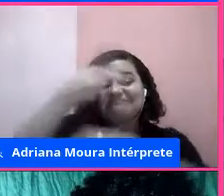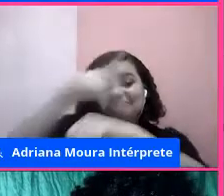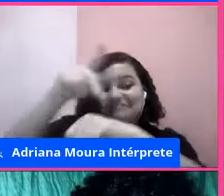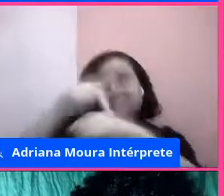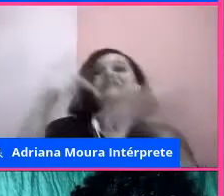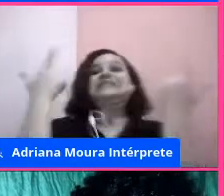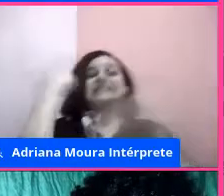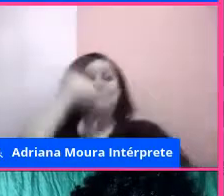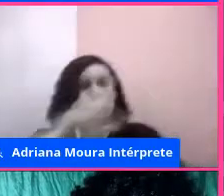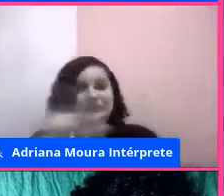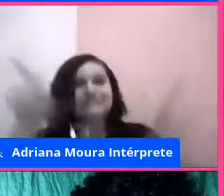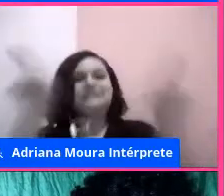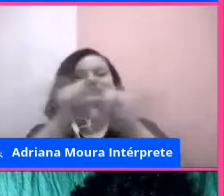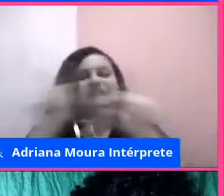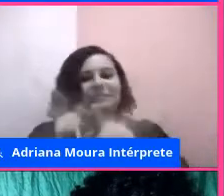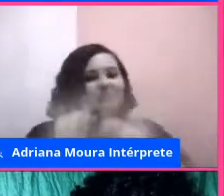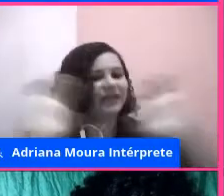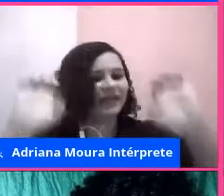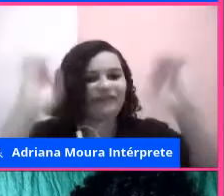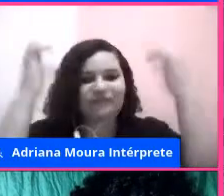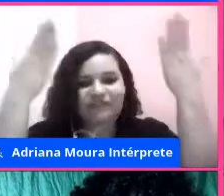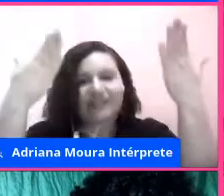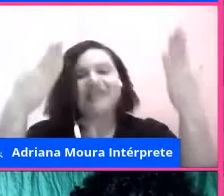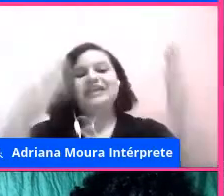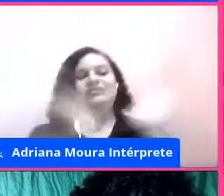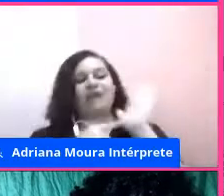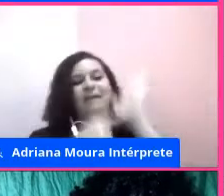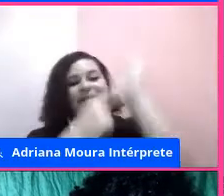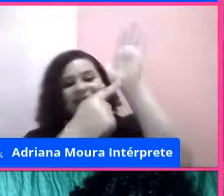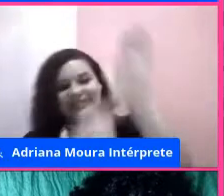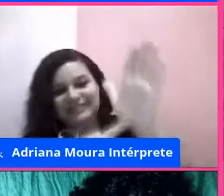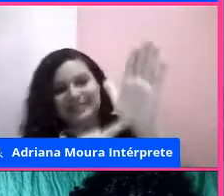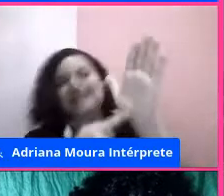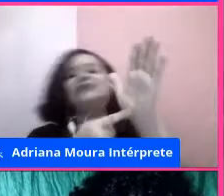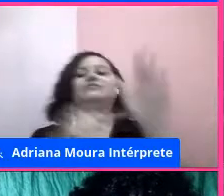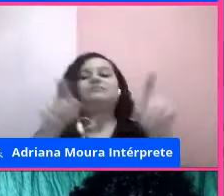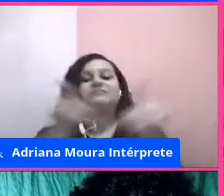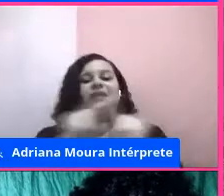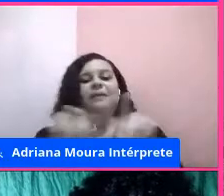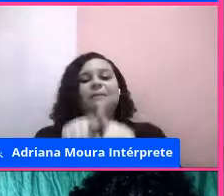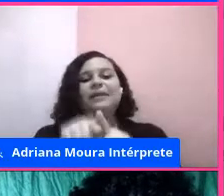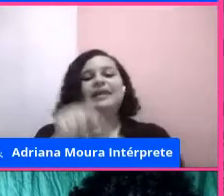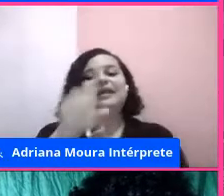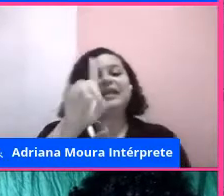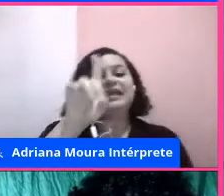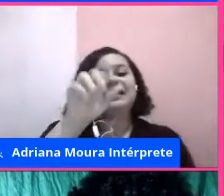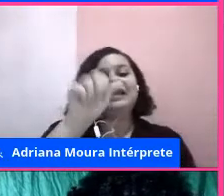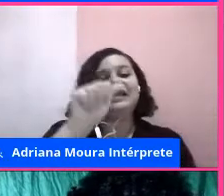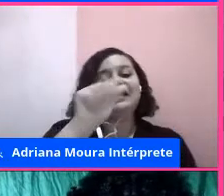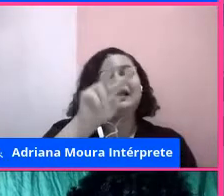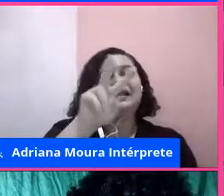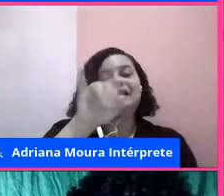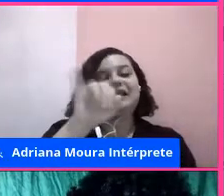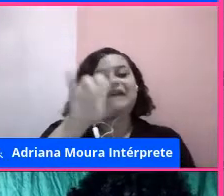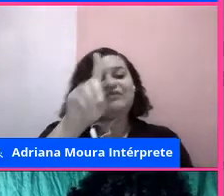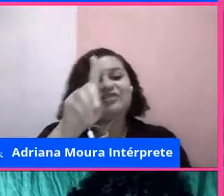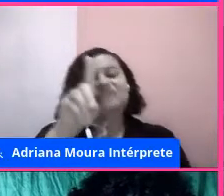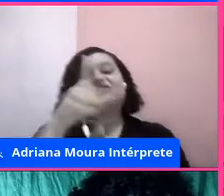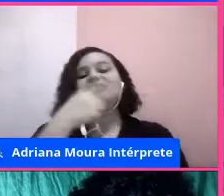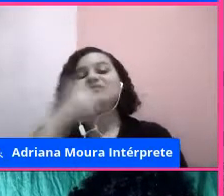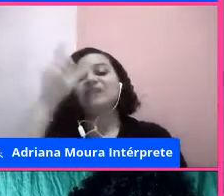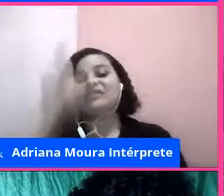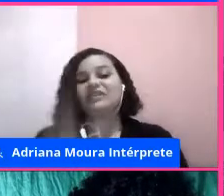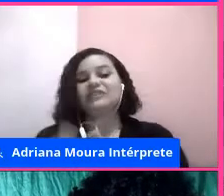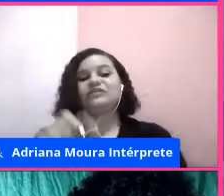assistiva. Aqui, representando o David, representando um trabalho chamado Zimbolt, é um trabalho,